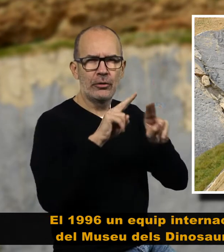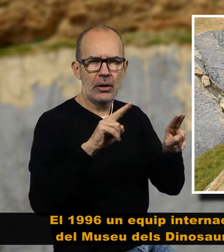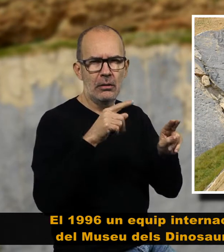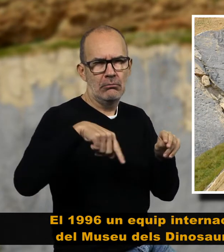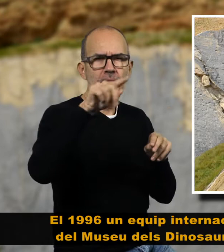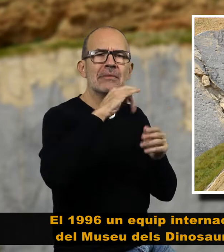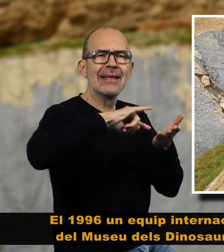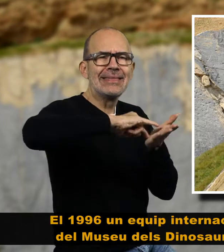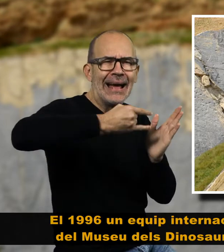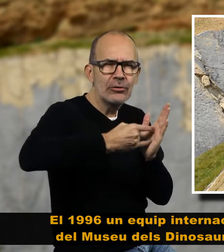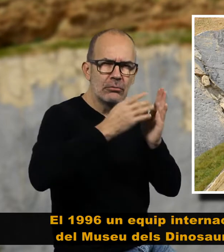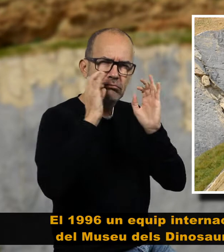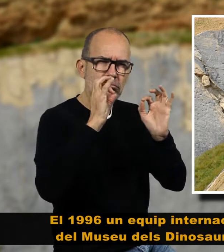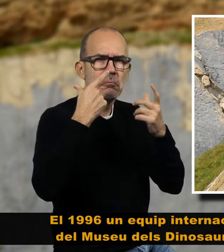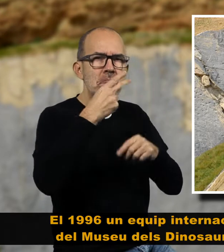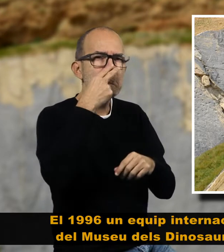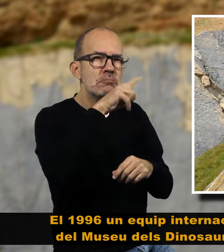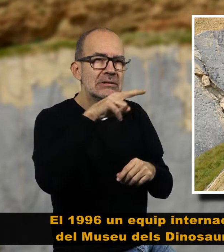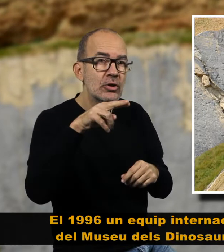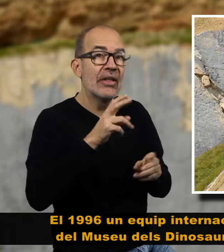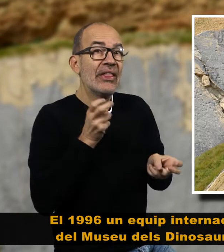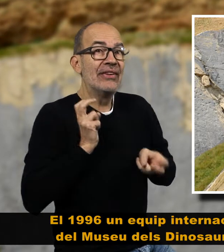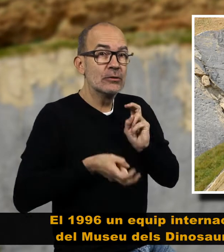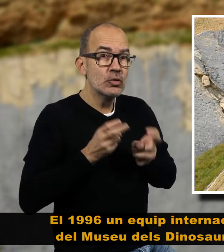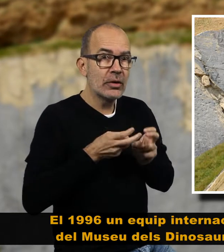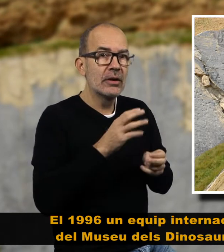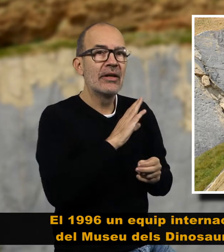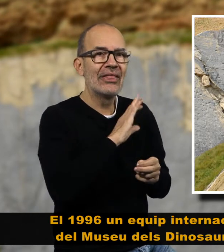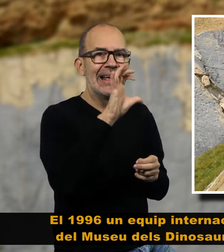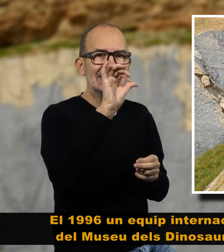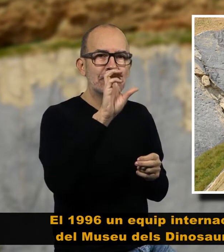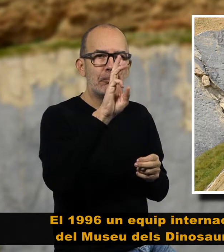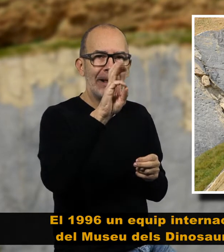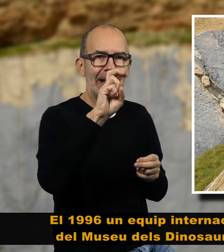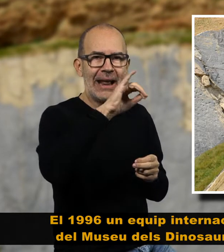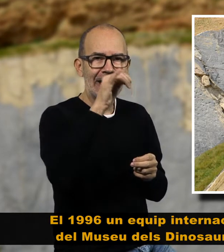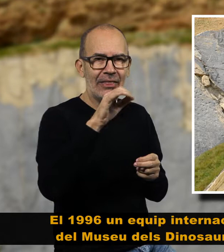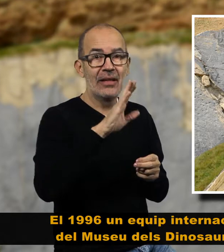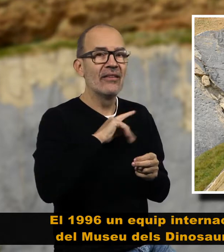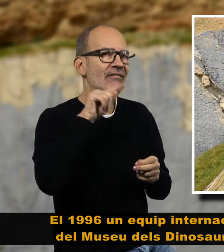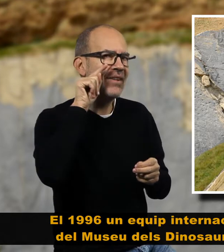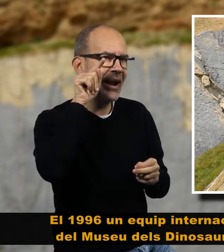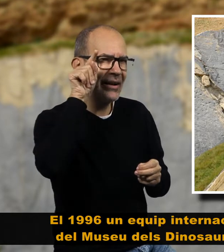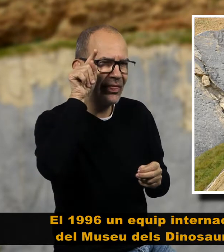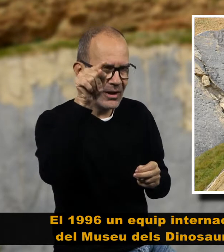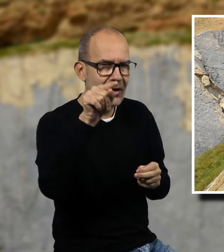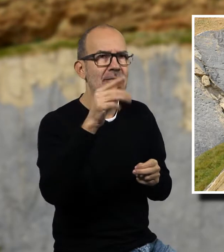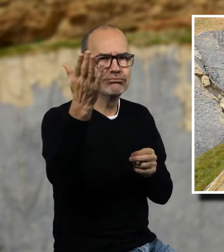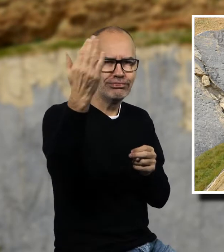El 1996, un equip internacional format per tècnics del Museu dels Dinosaures d'Esperança,